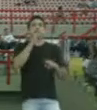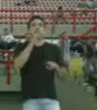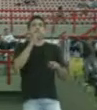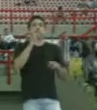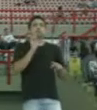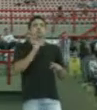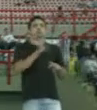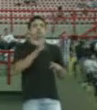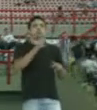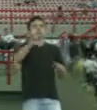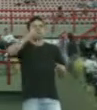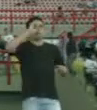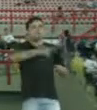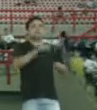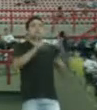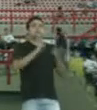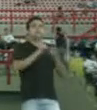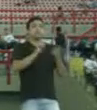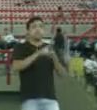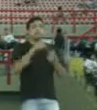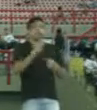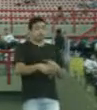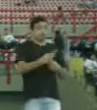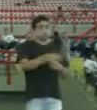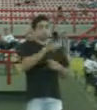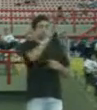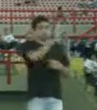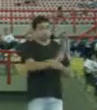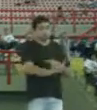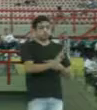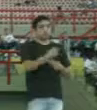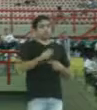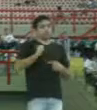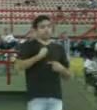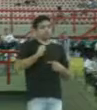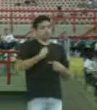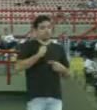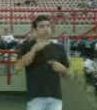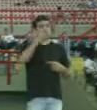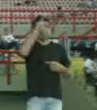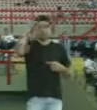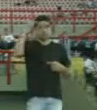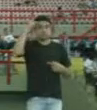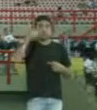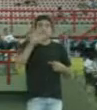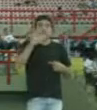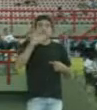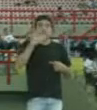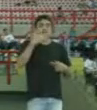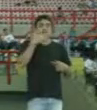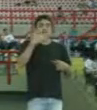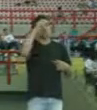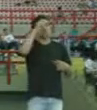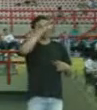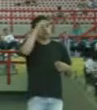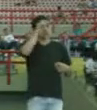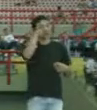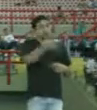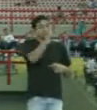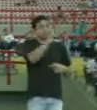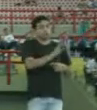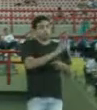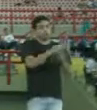só utilizar o comando, ela disse que as condições precárias de vida dessas pessoas são desafios ao governo